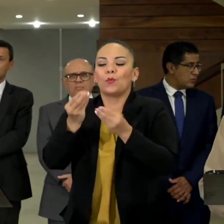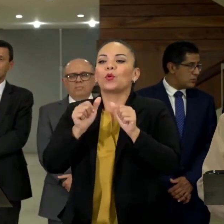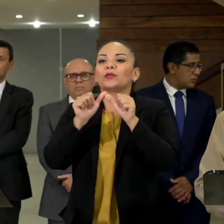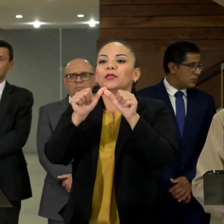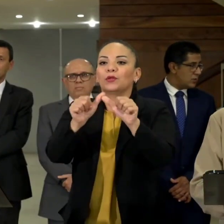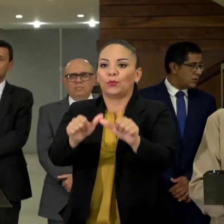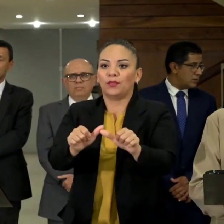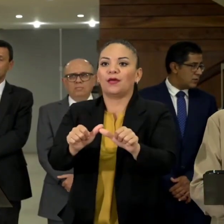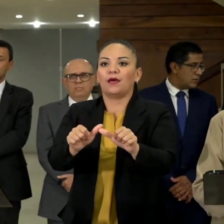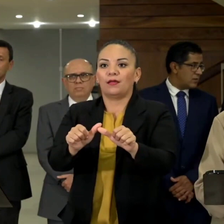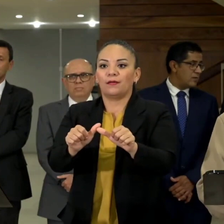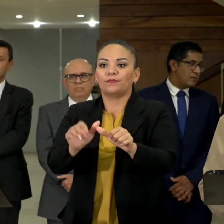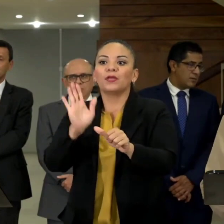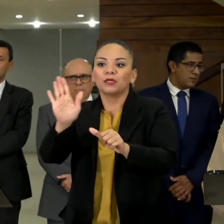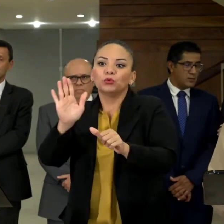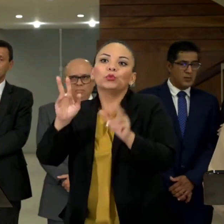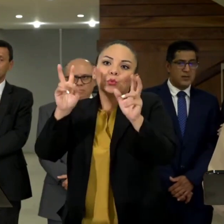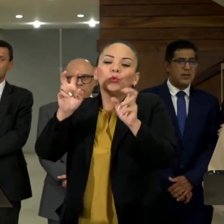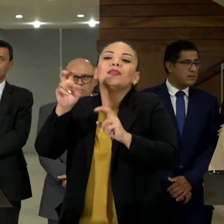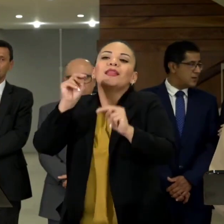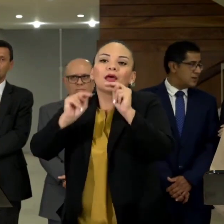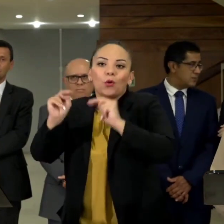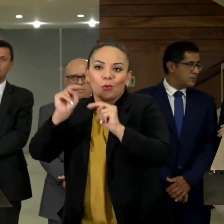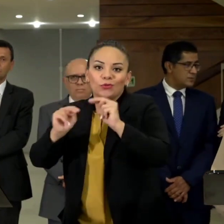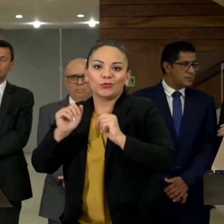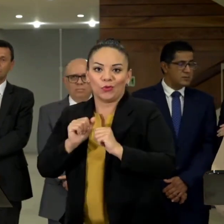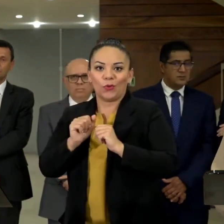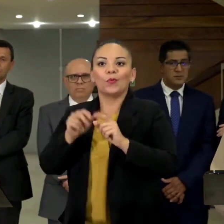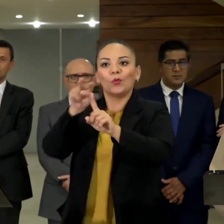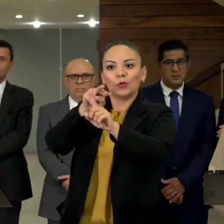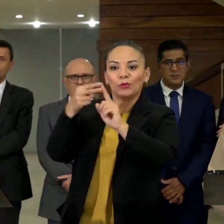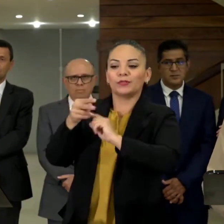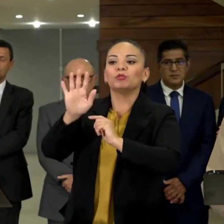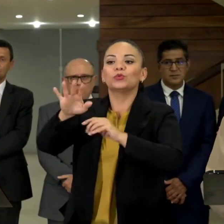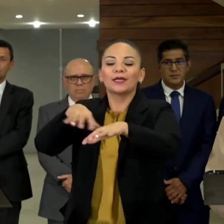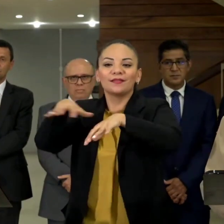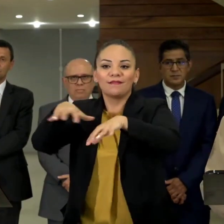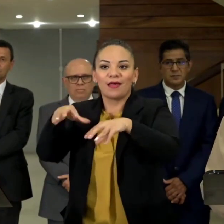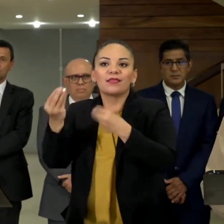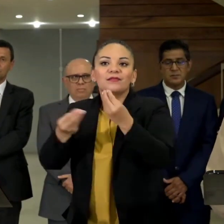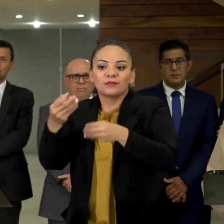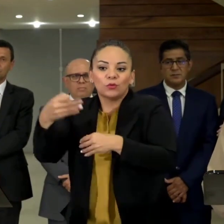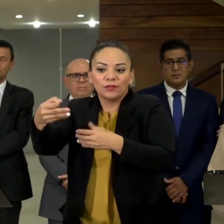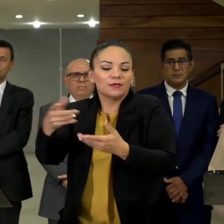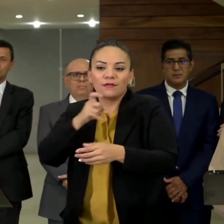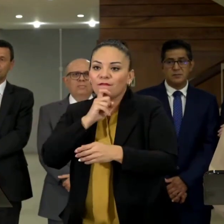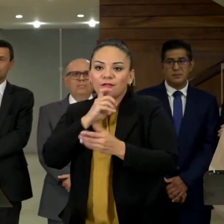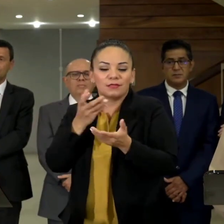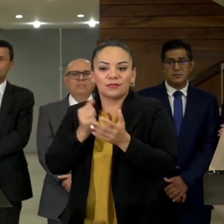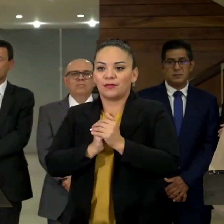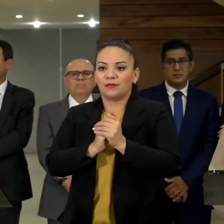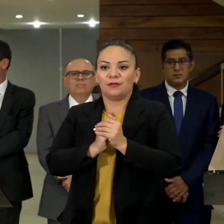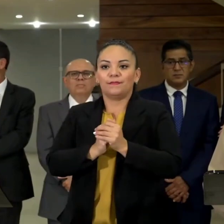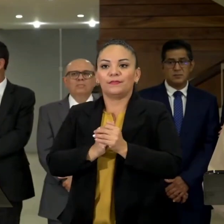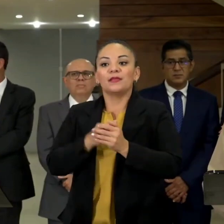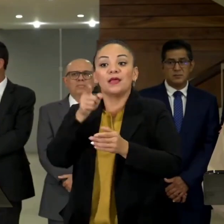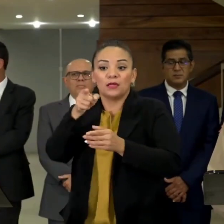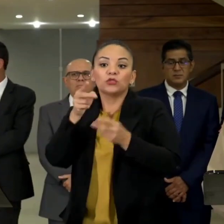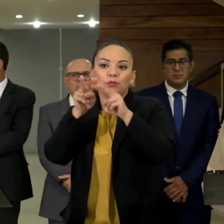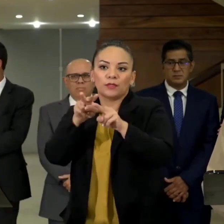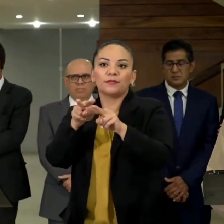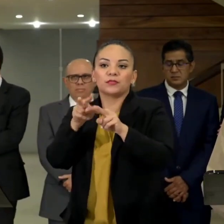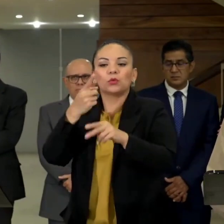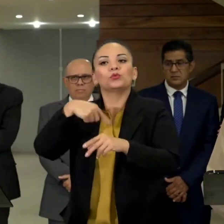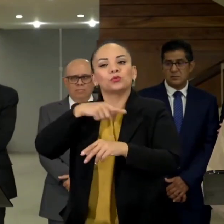su negocio desde el punto de vista de la formulación de sus actividades cotidianas. Eso ha sido una observación que nosotros